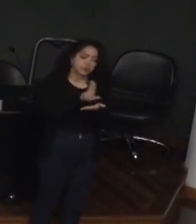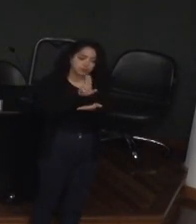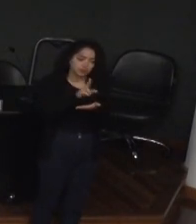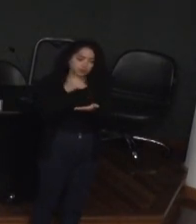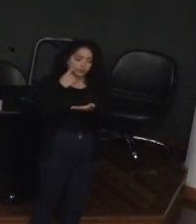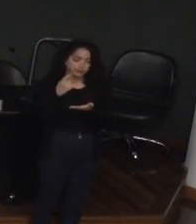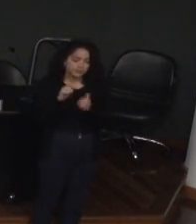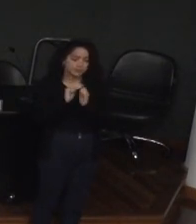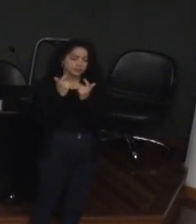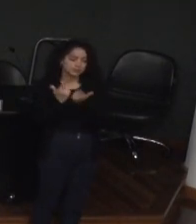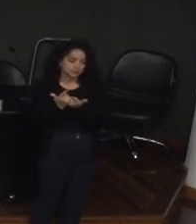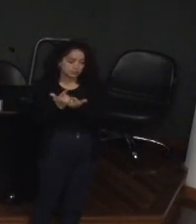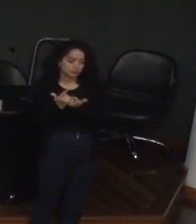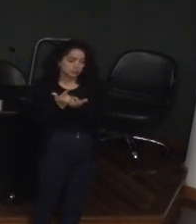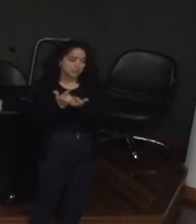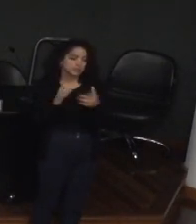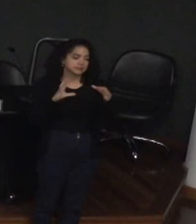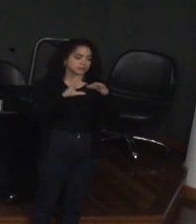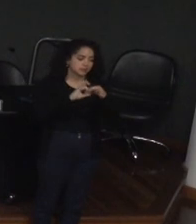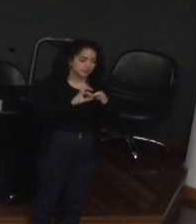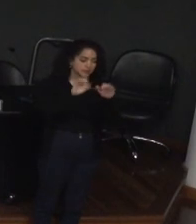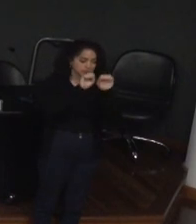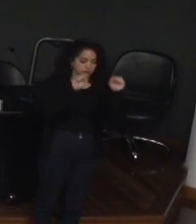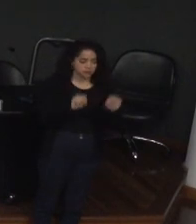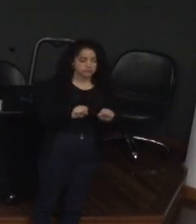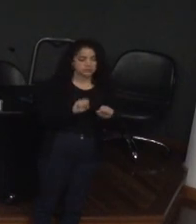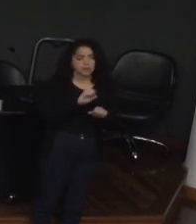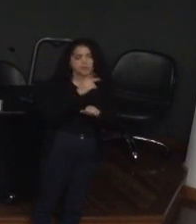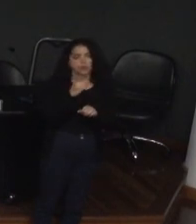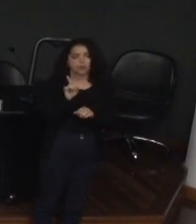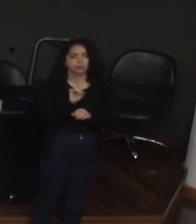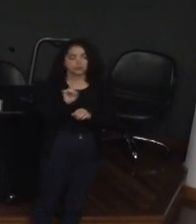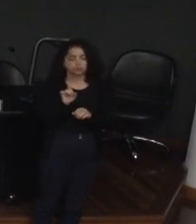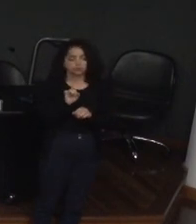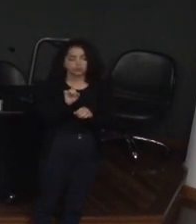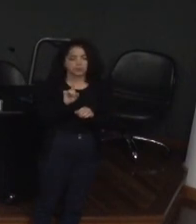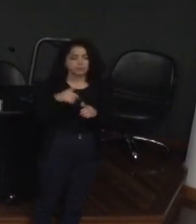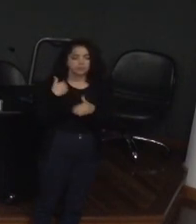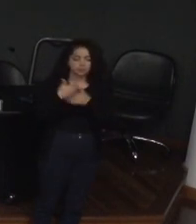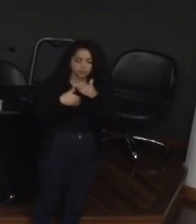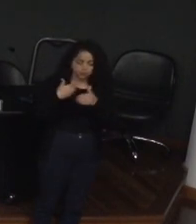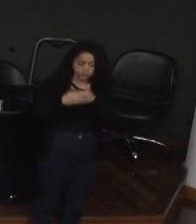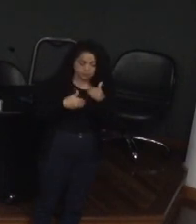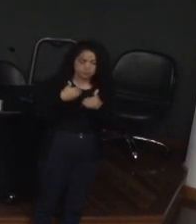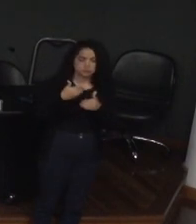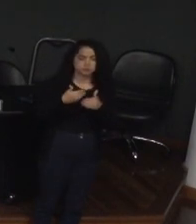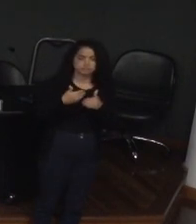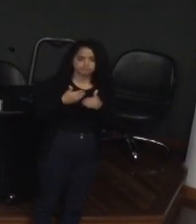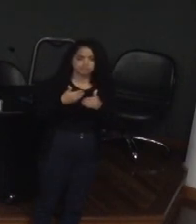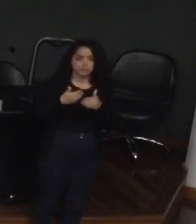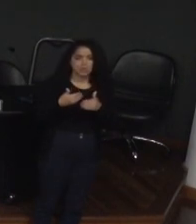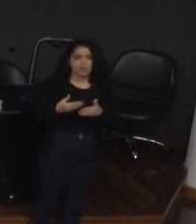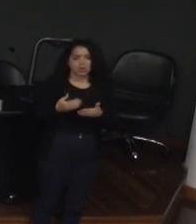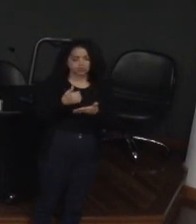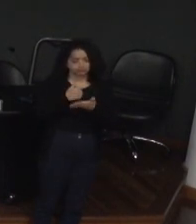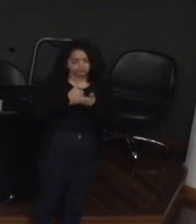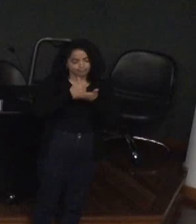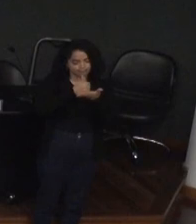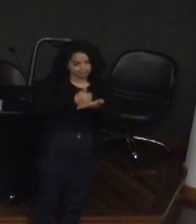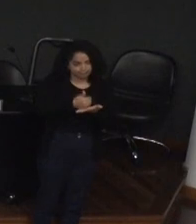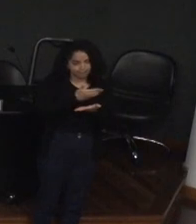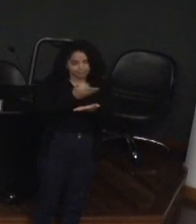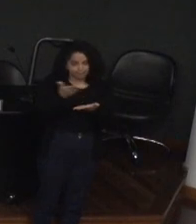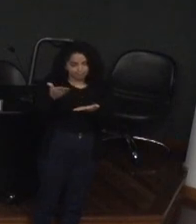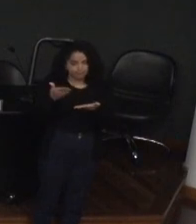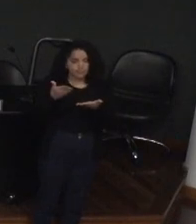interesse da Assembleia de que isso seja integrado ou não no seu sistema. Tá? Bom, depois a gente pode conversar especificamente, ou seja, contem comigo para ajudar também essa ideia,